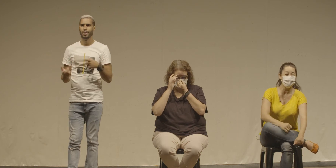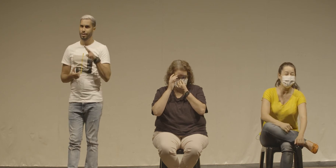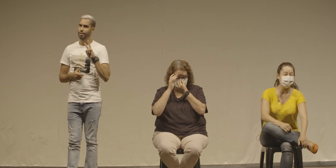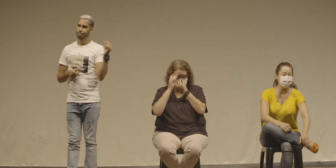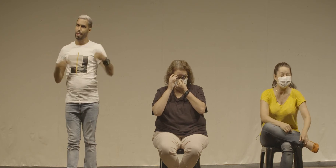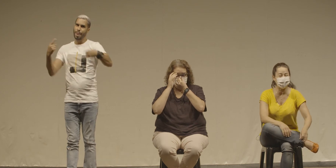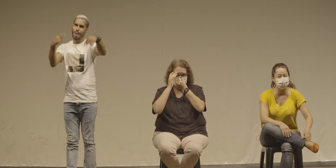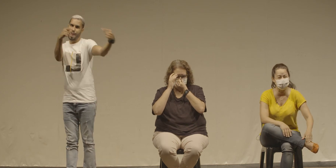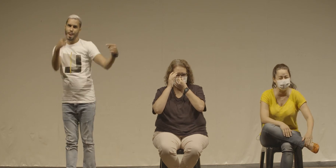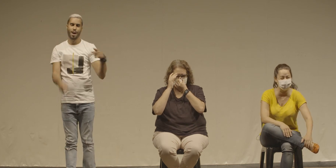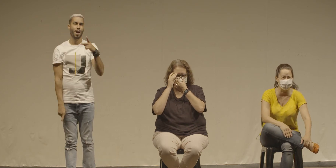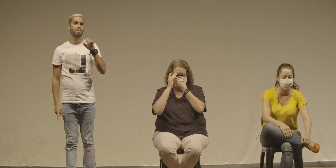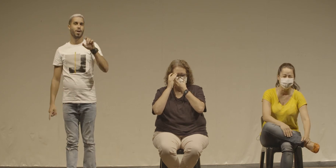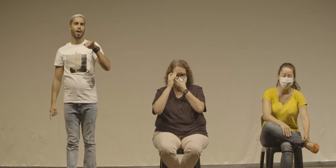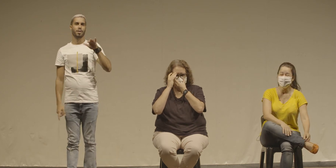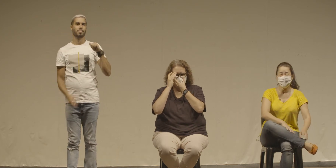era a intenção, né?